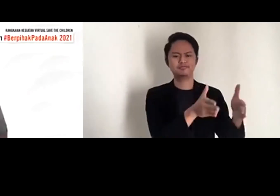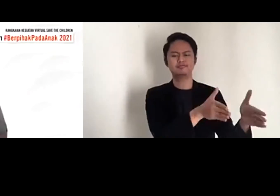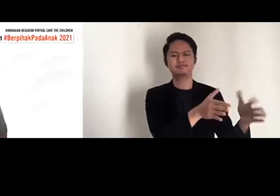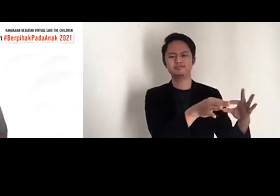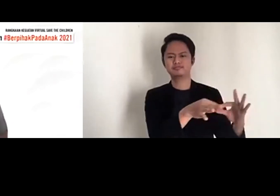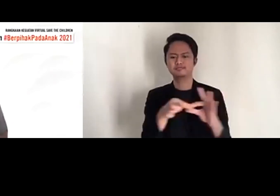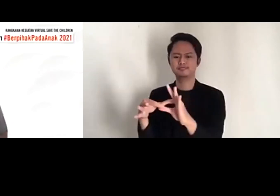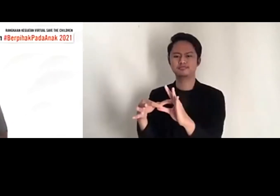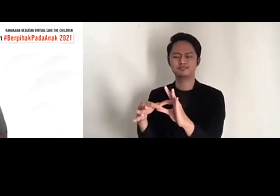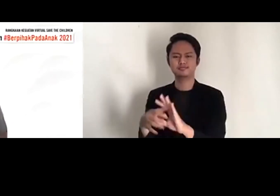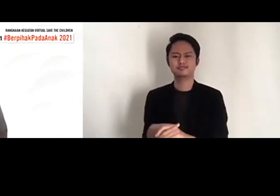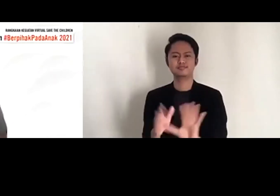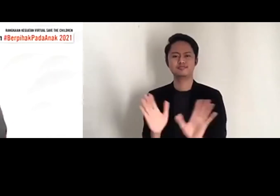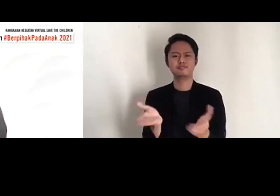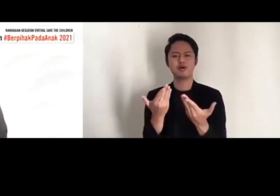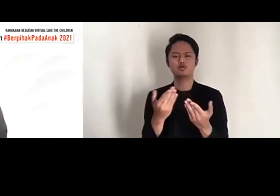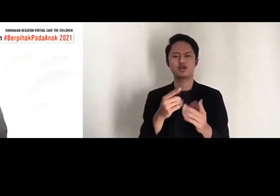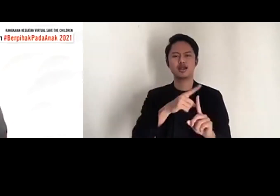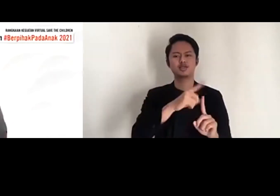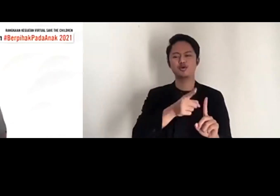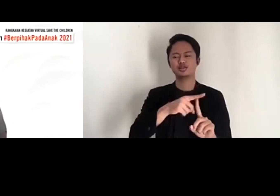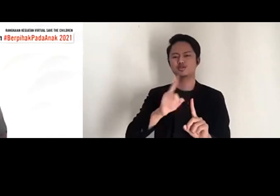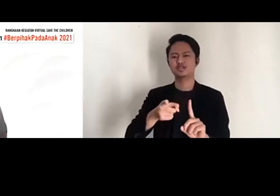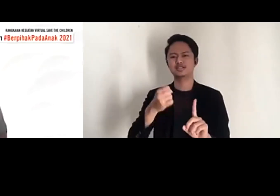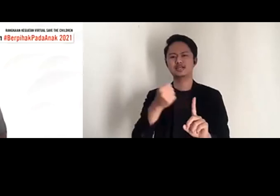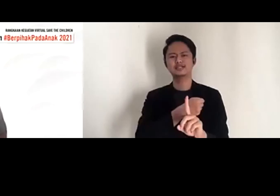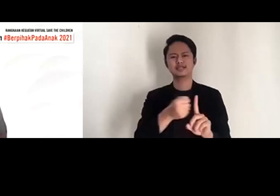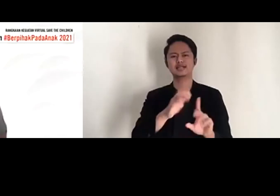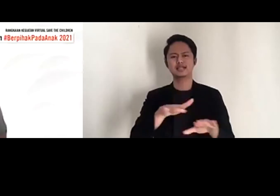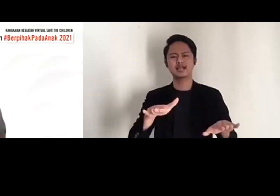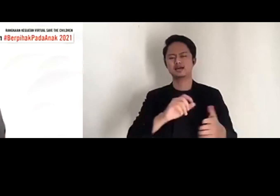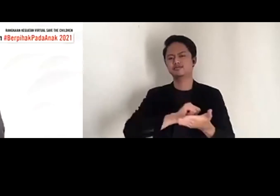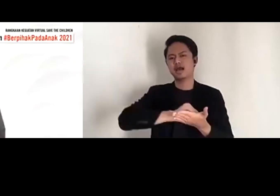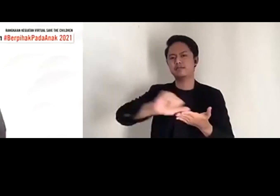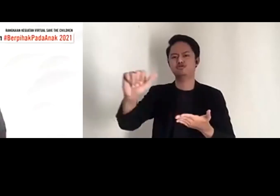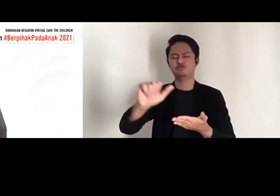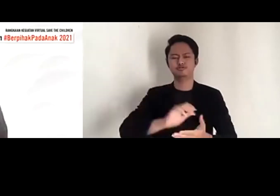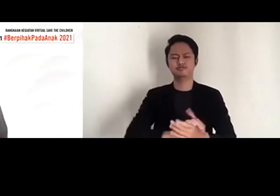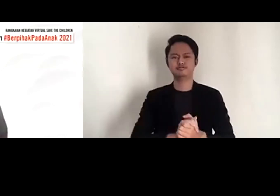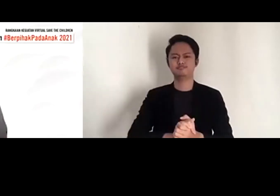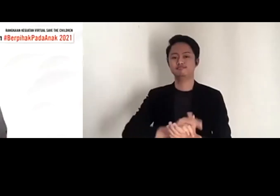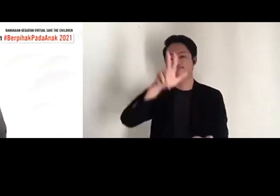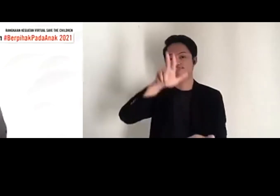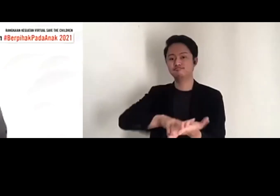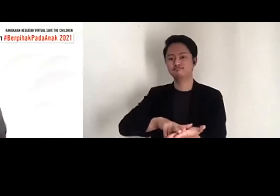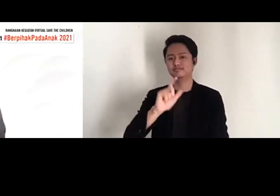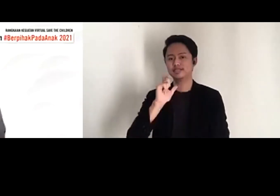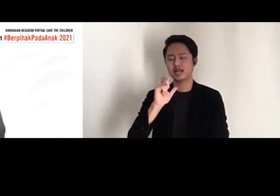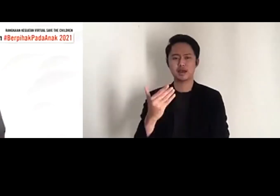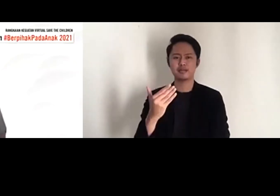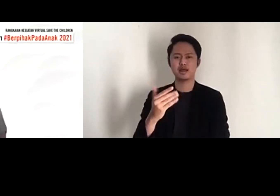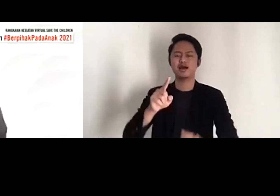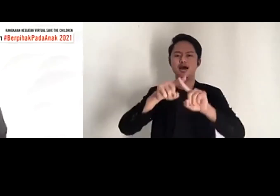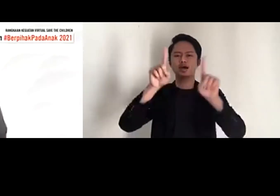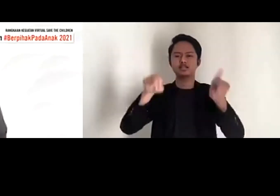membentuk tugas-tugas penghapusan kekerasan terhadap anak yang disahkan dengan surat keputusan